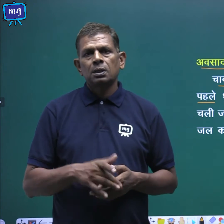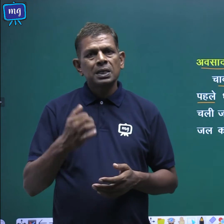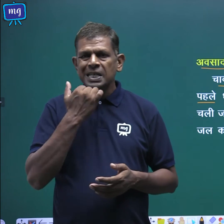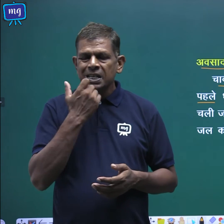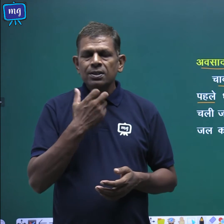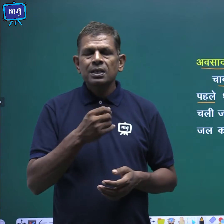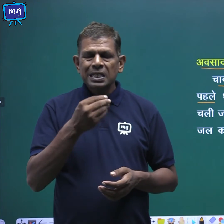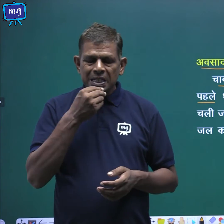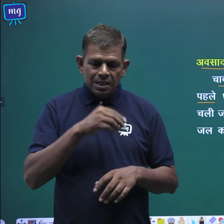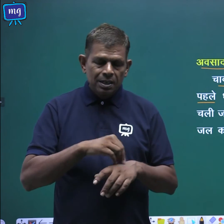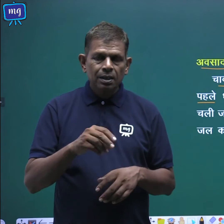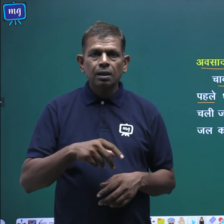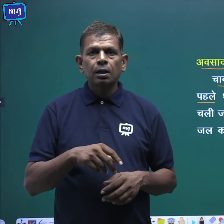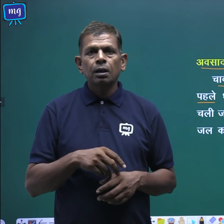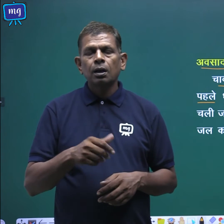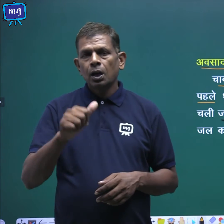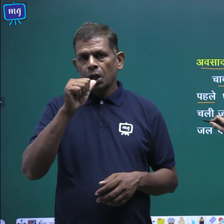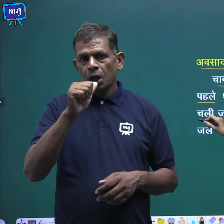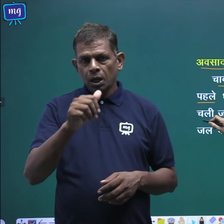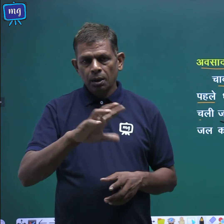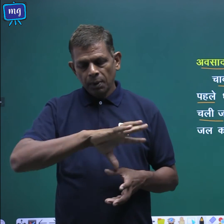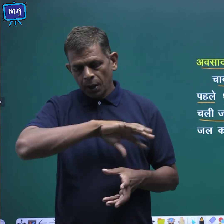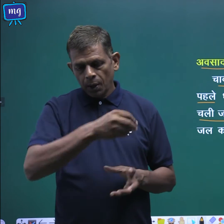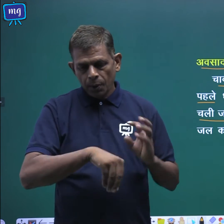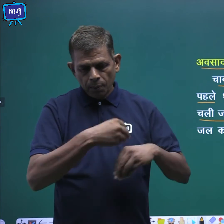अशुद्धियाँ जल में चली जाती हैं।